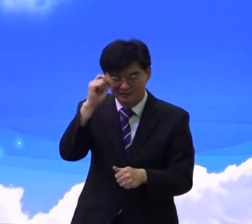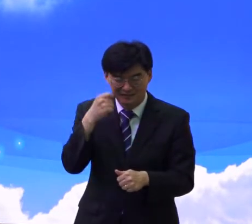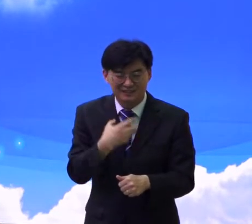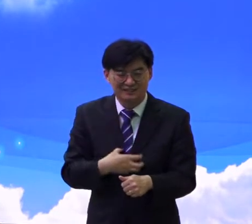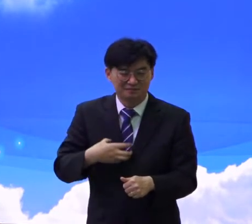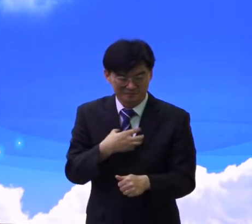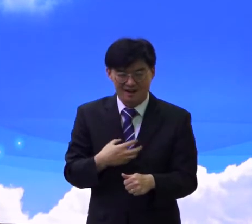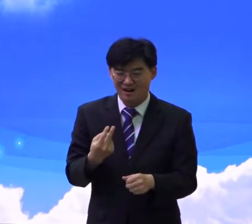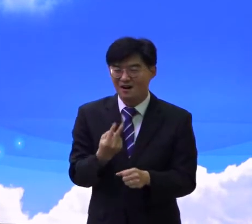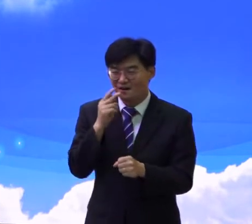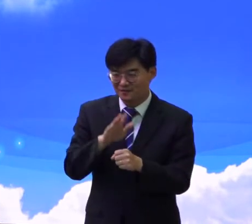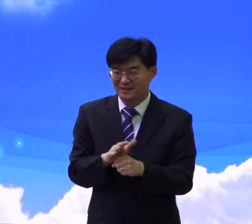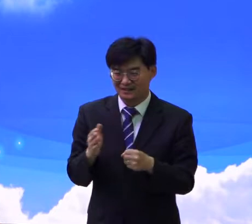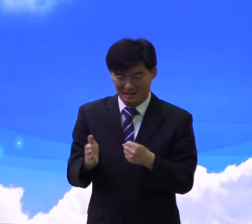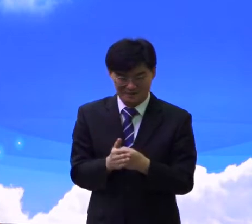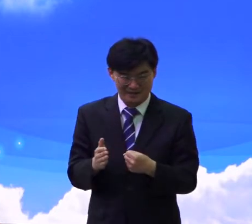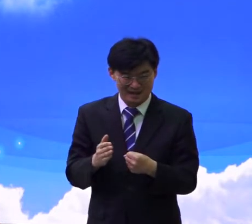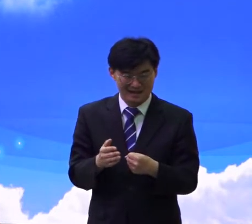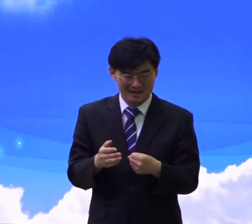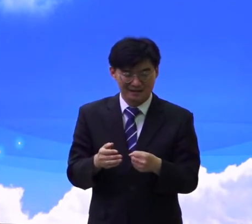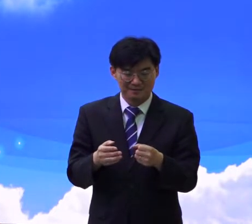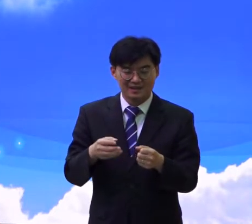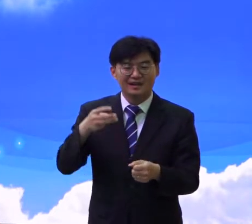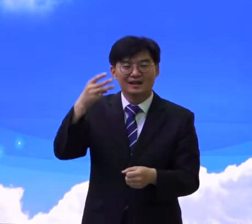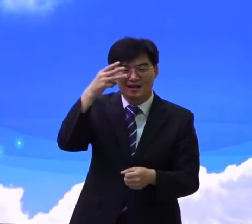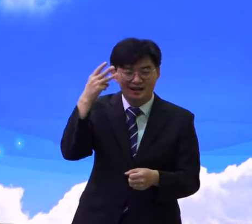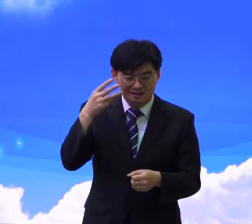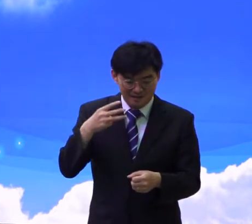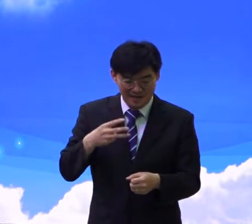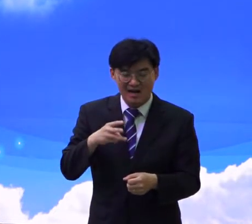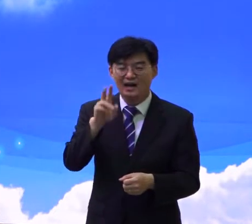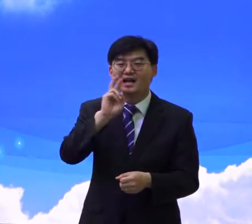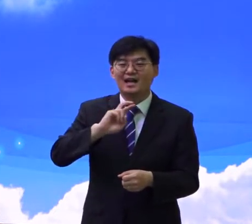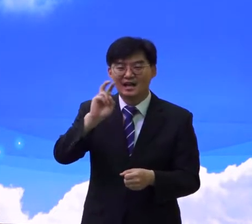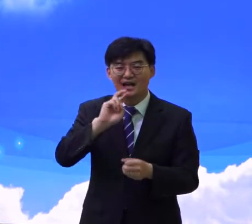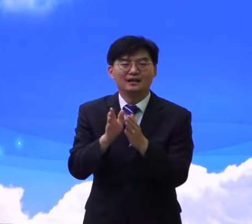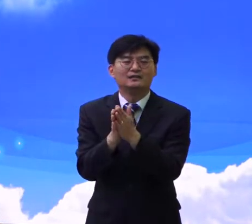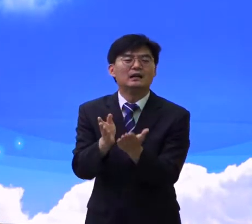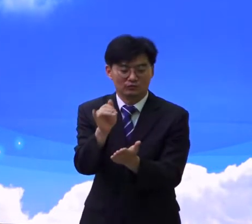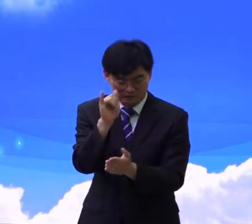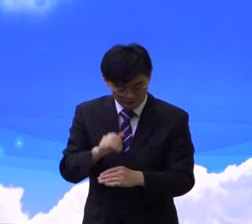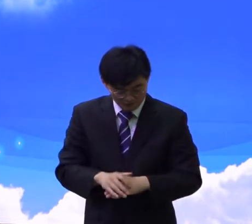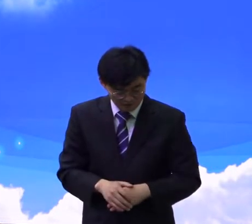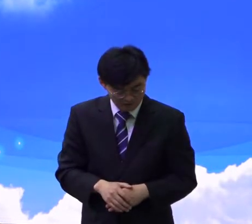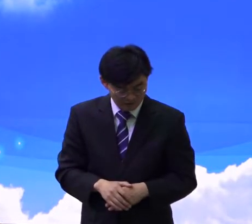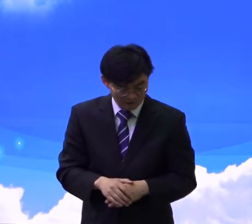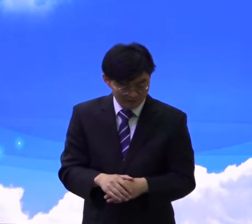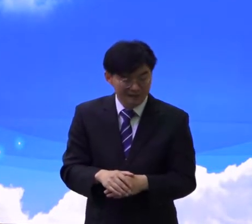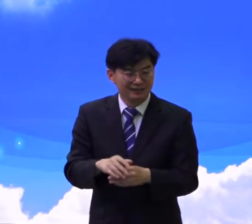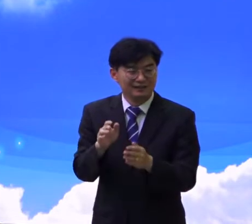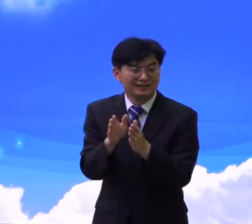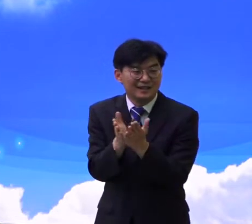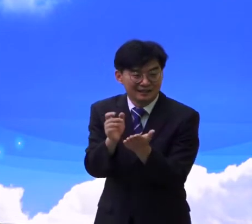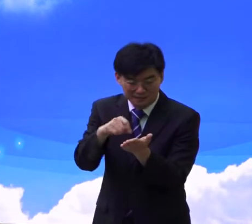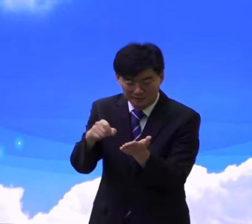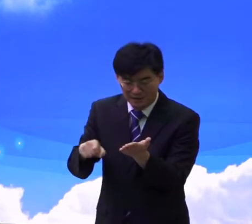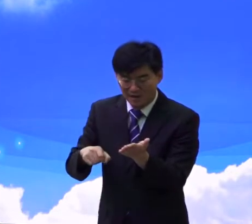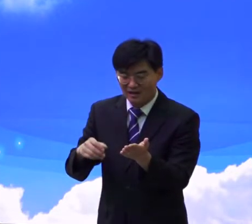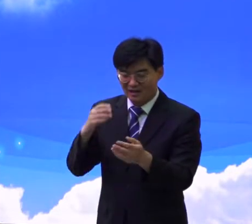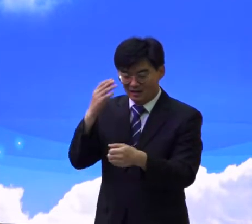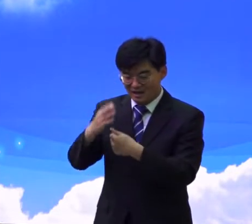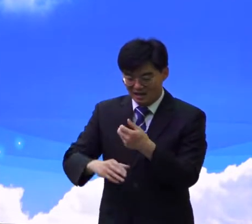애가 2장 11절에 보면 예레미야는 자신의 심정을 하나님 앞에 이렇게 토로했습니다. 하나님, 제